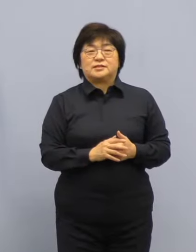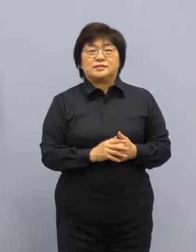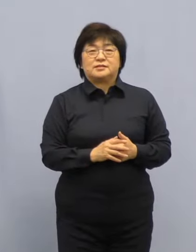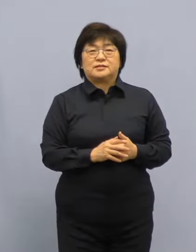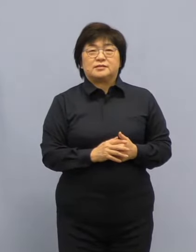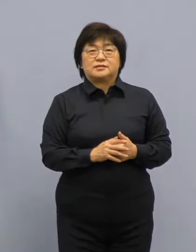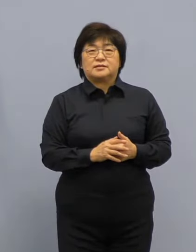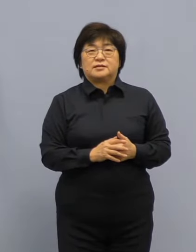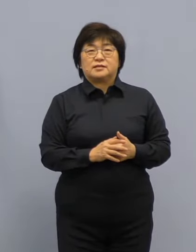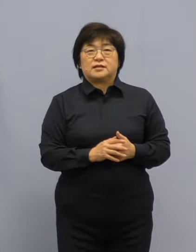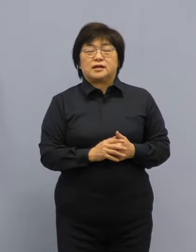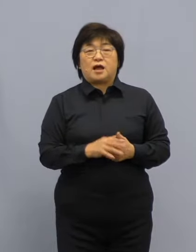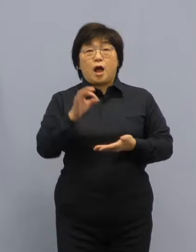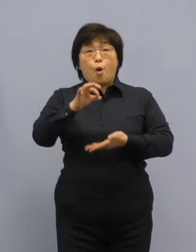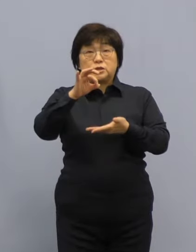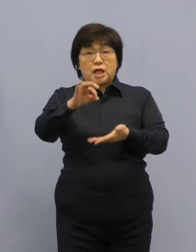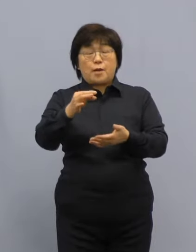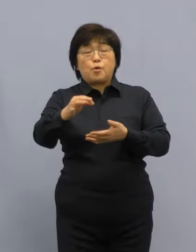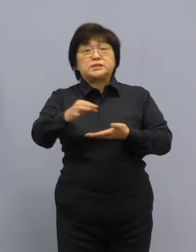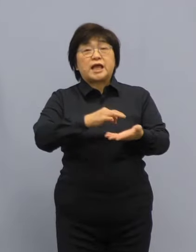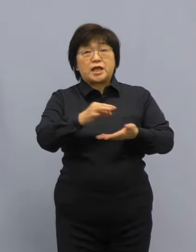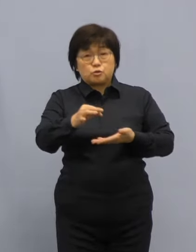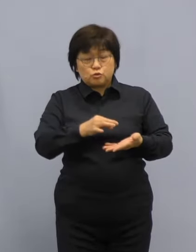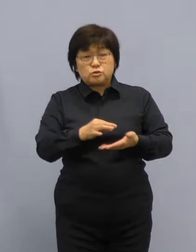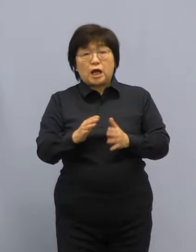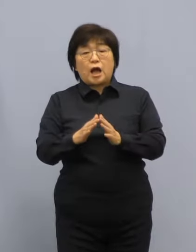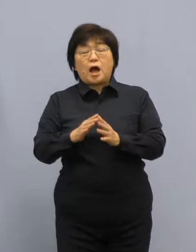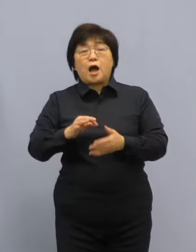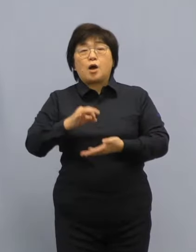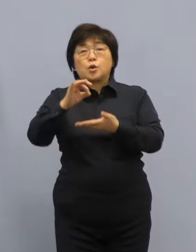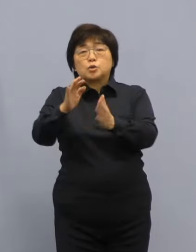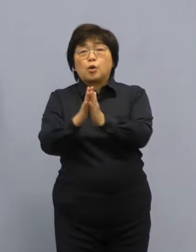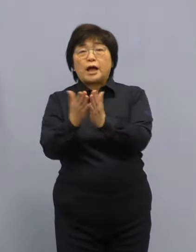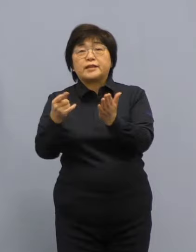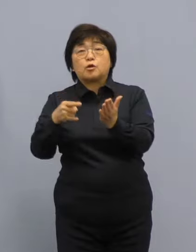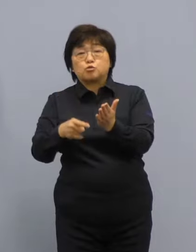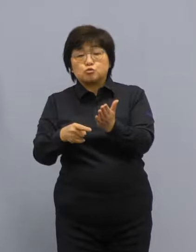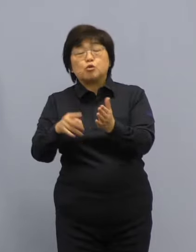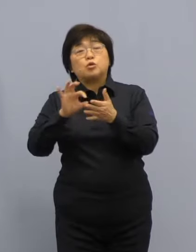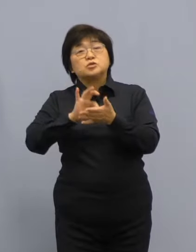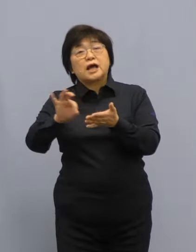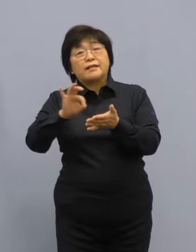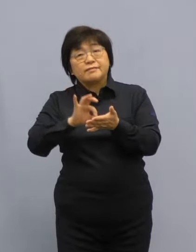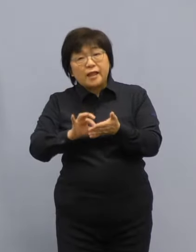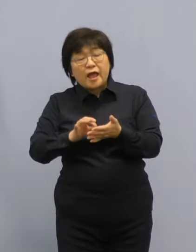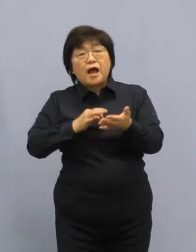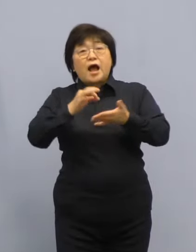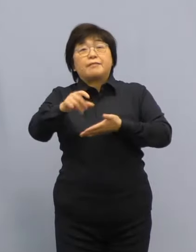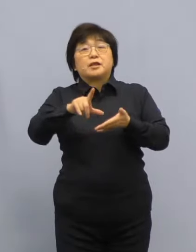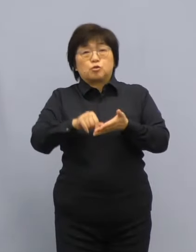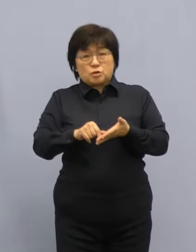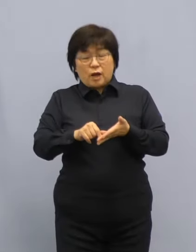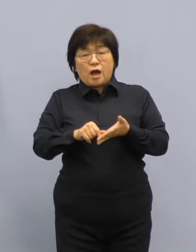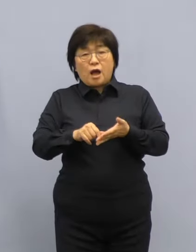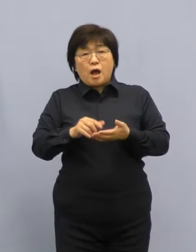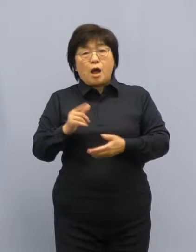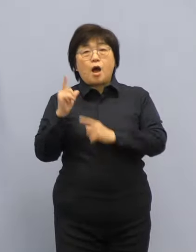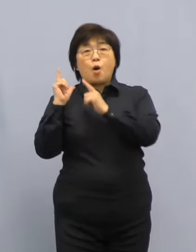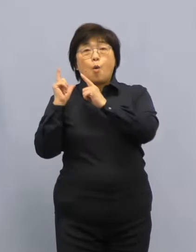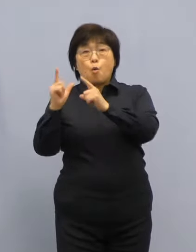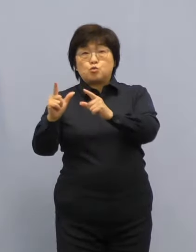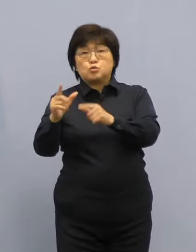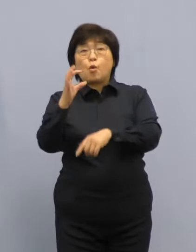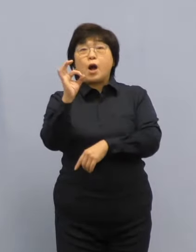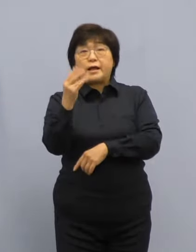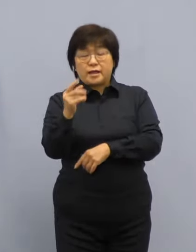またお歳暮セールやギフトカタログを通じてご購入いただきますと、送料が全国一律300円になる